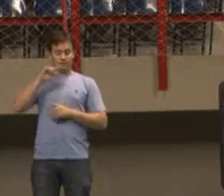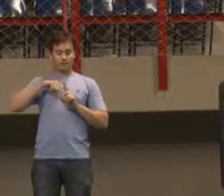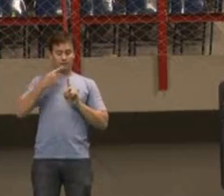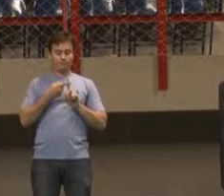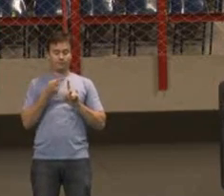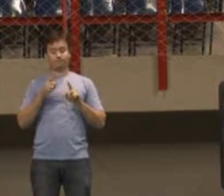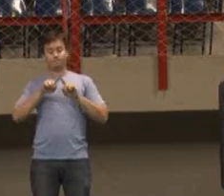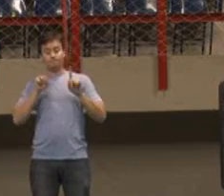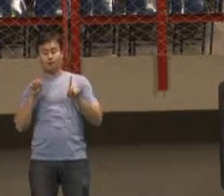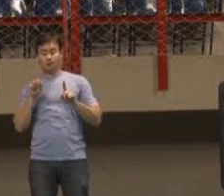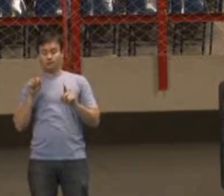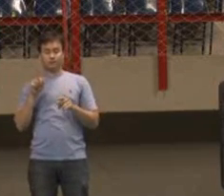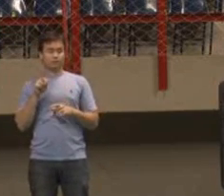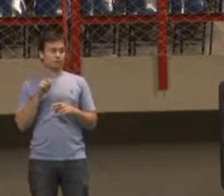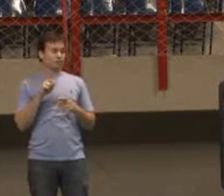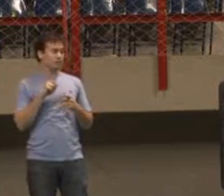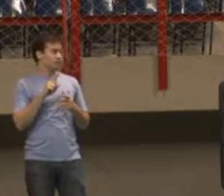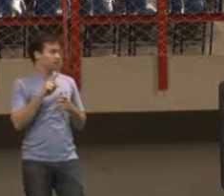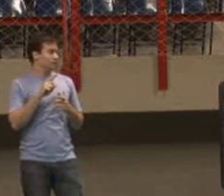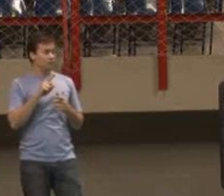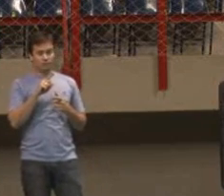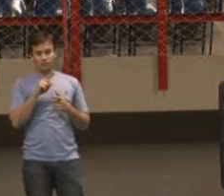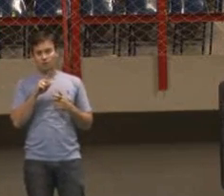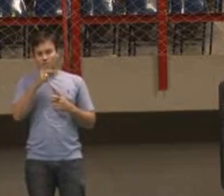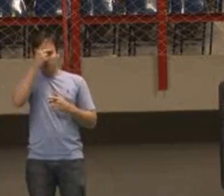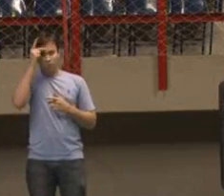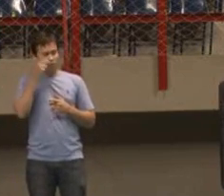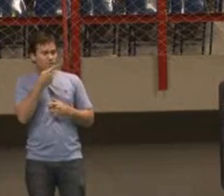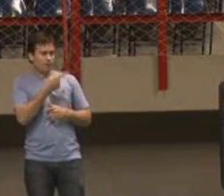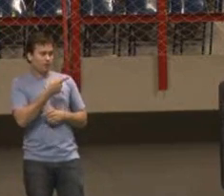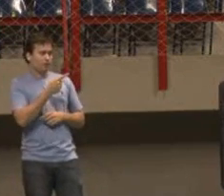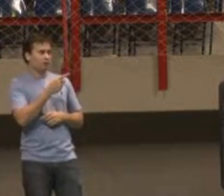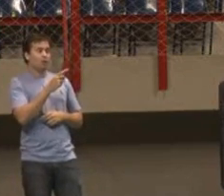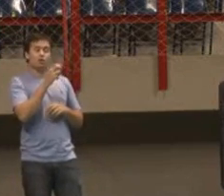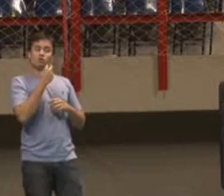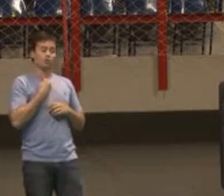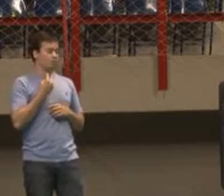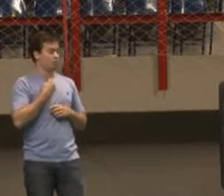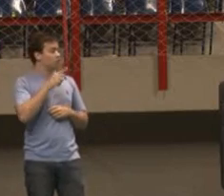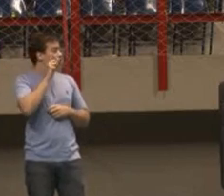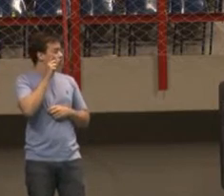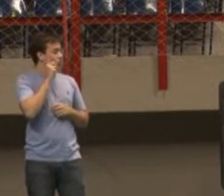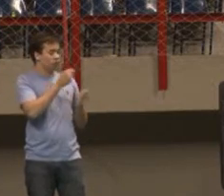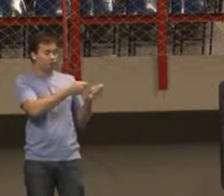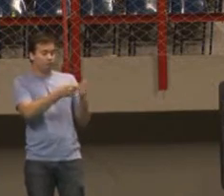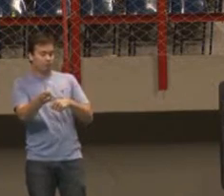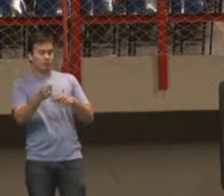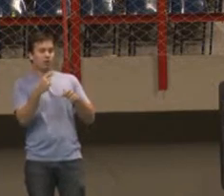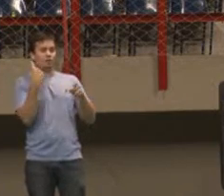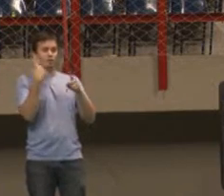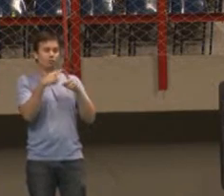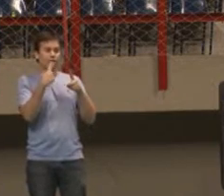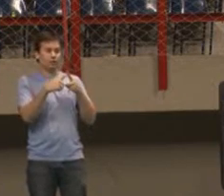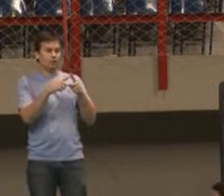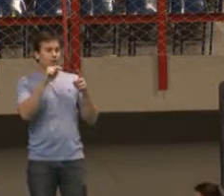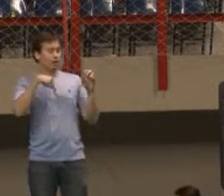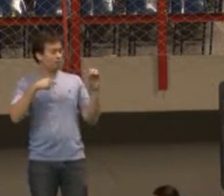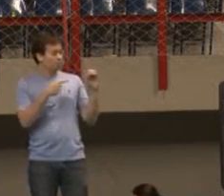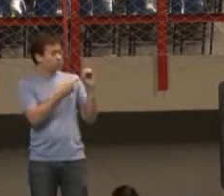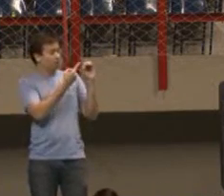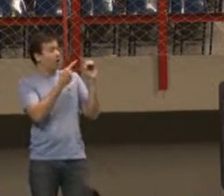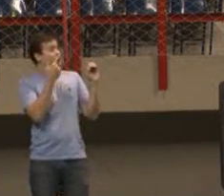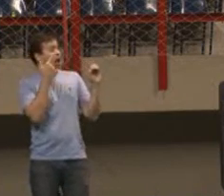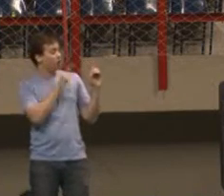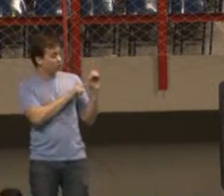dessa técnica propõem-na não como método de uso regular, pois ela não impede a fertilização, mas sim como